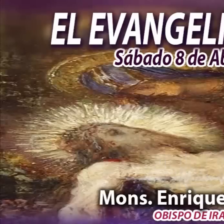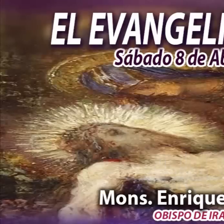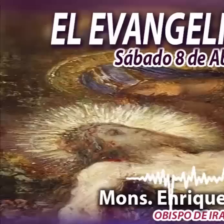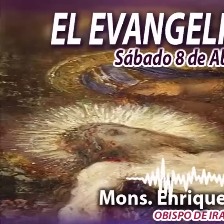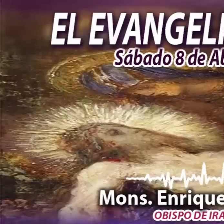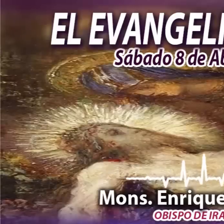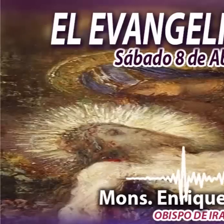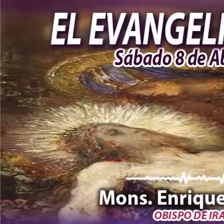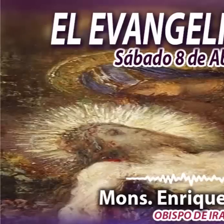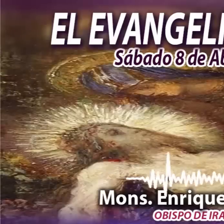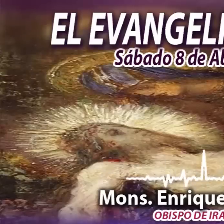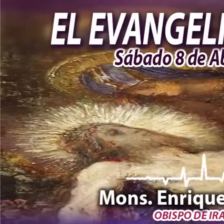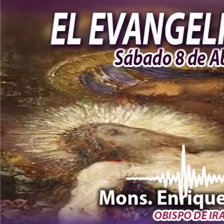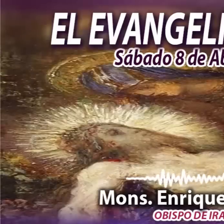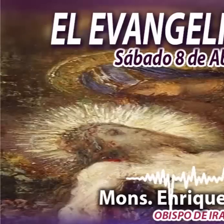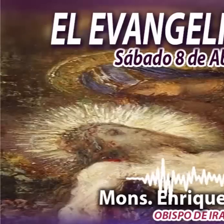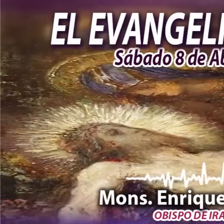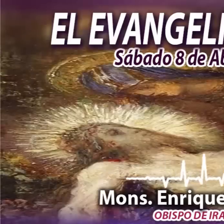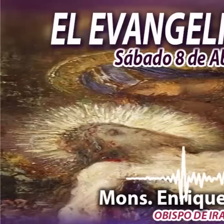de esperanza.